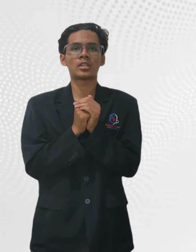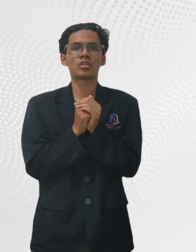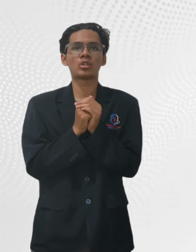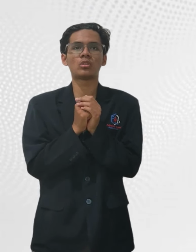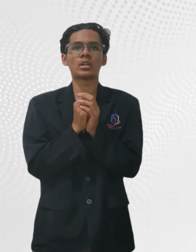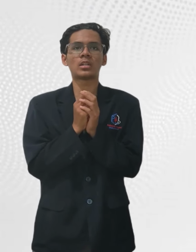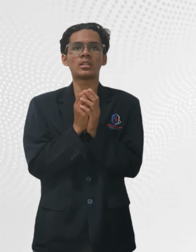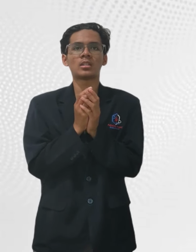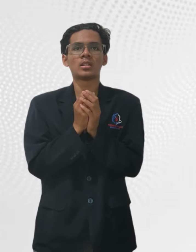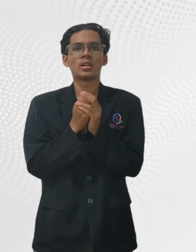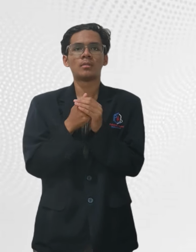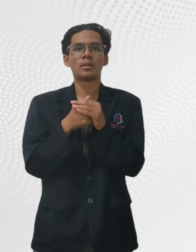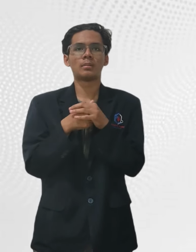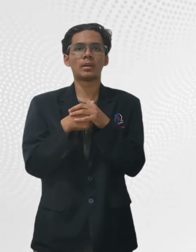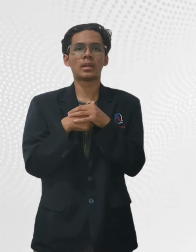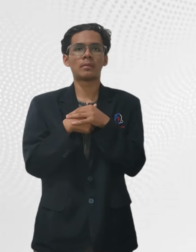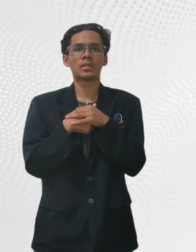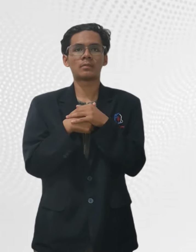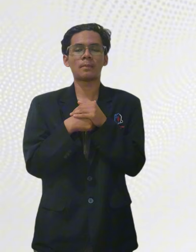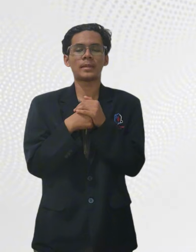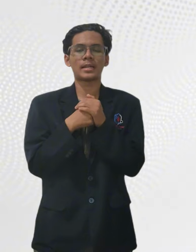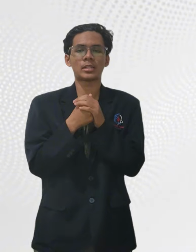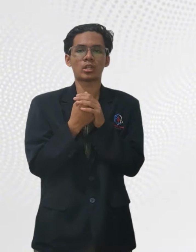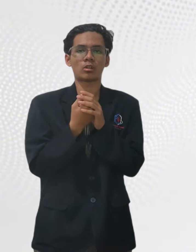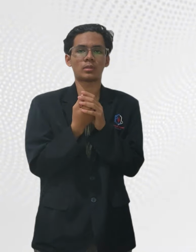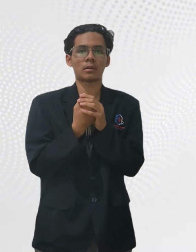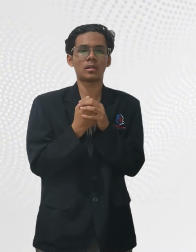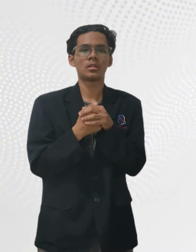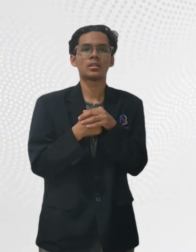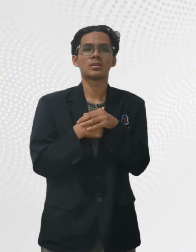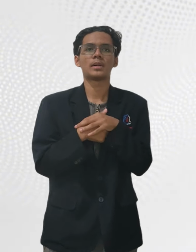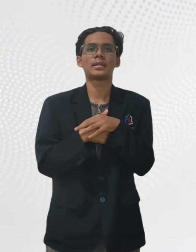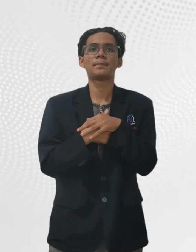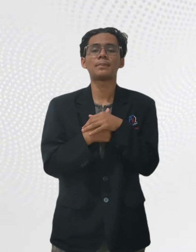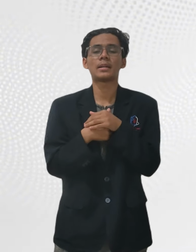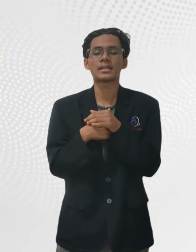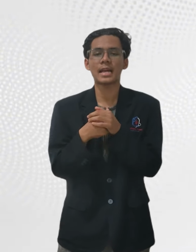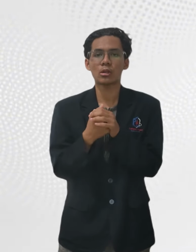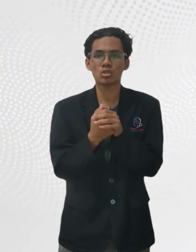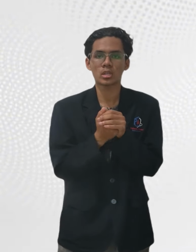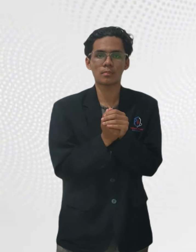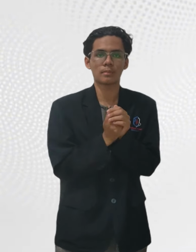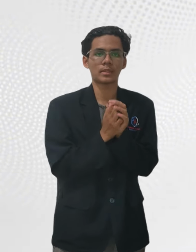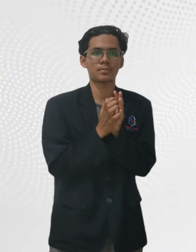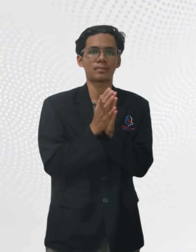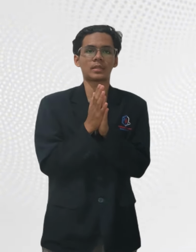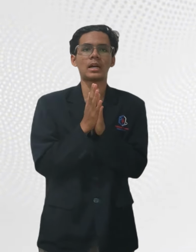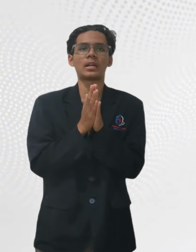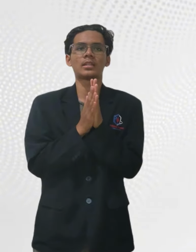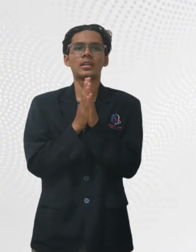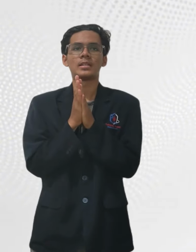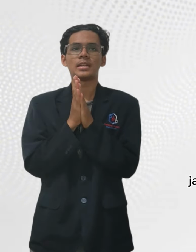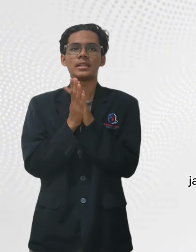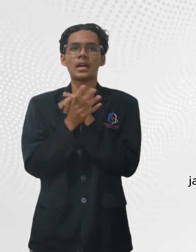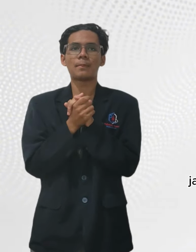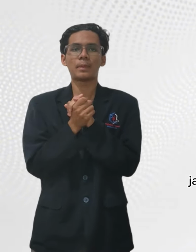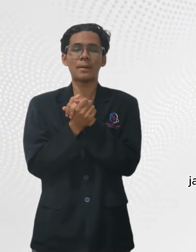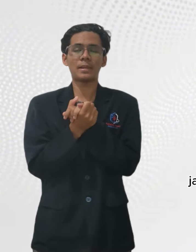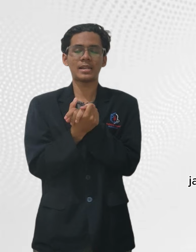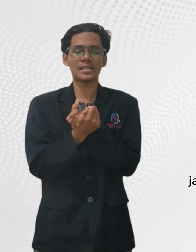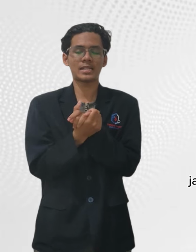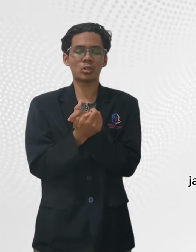ada resistor digunakan berbagai macam aplikasi. Yang pertama sebagai pembatas arus dan pembatas tegangan.